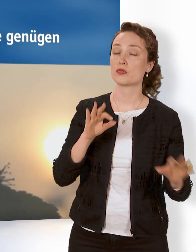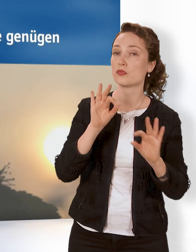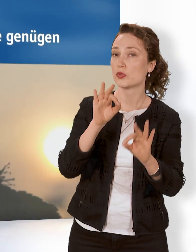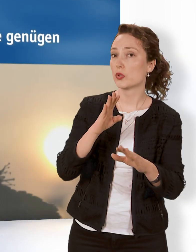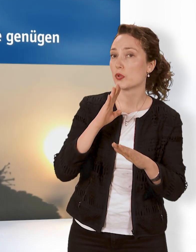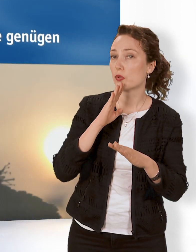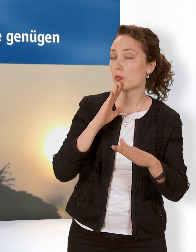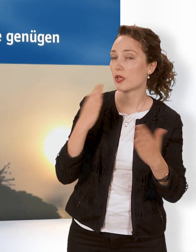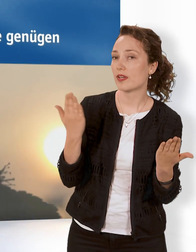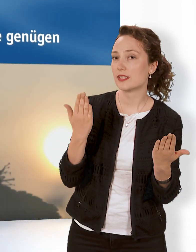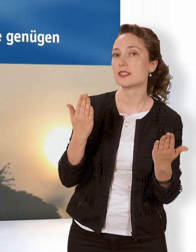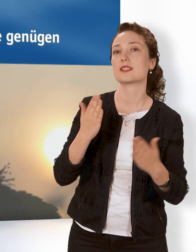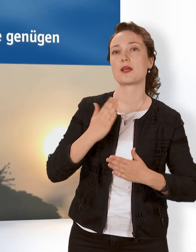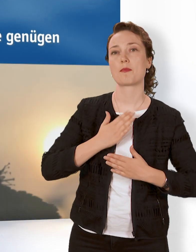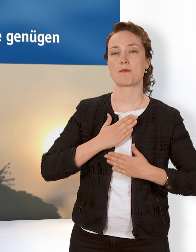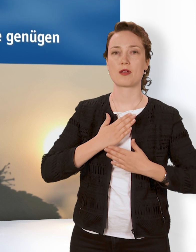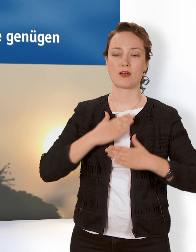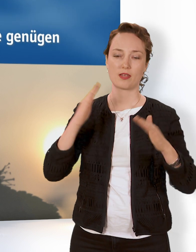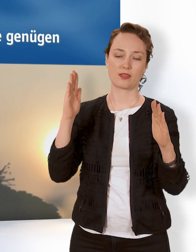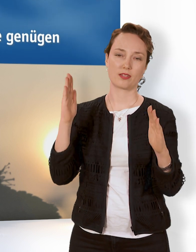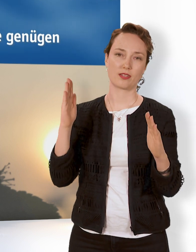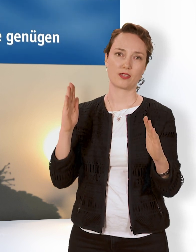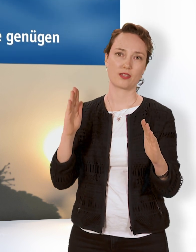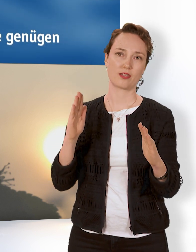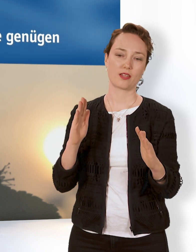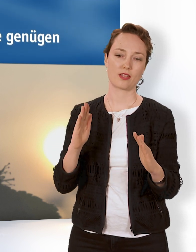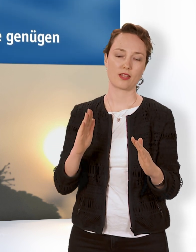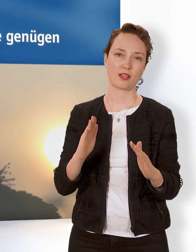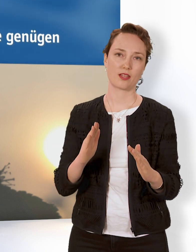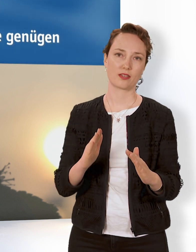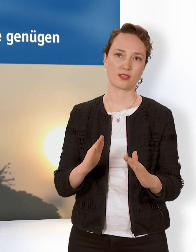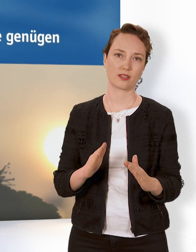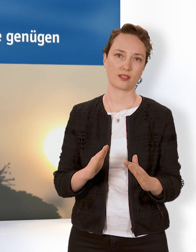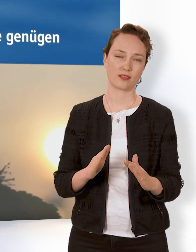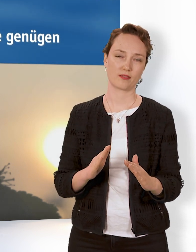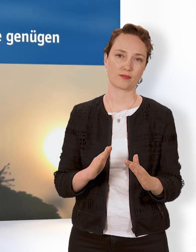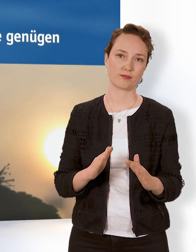genügen. Lass dir an mir, an meiner Gnade